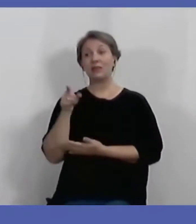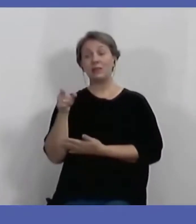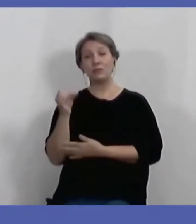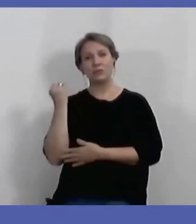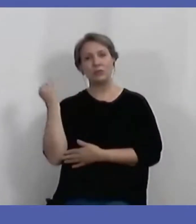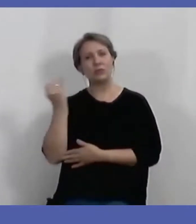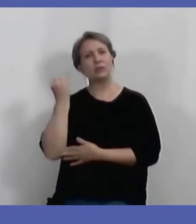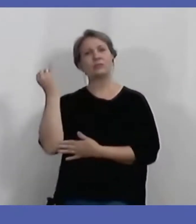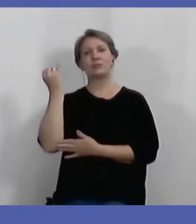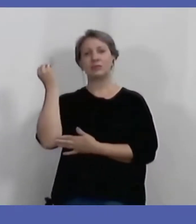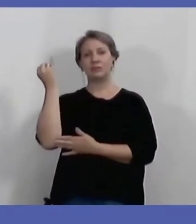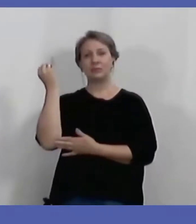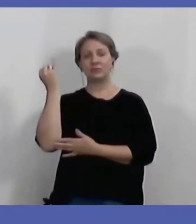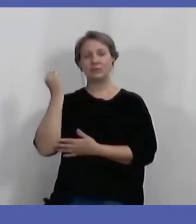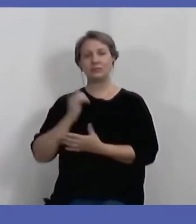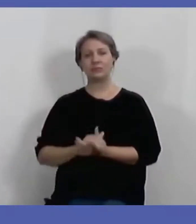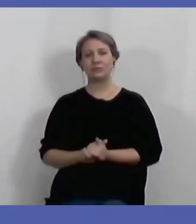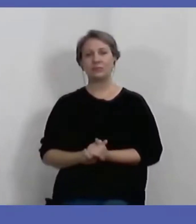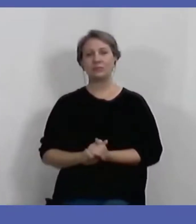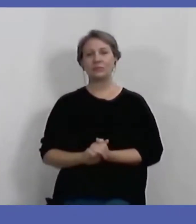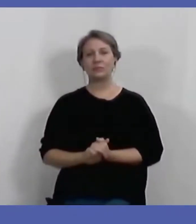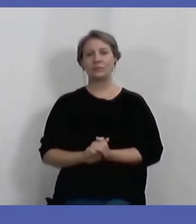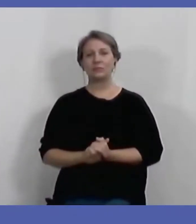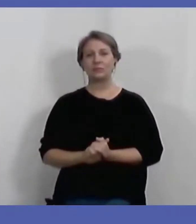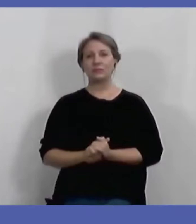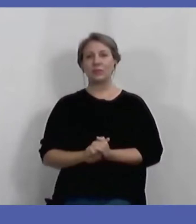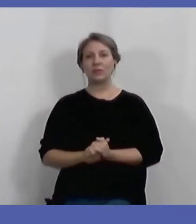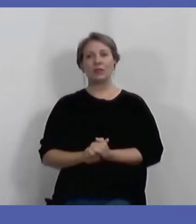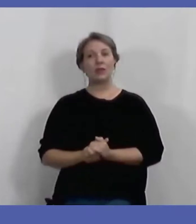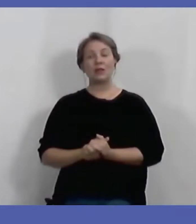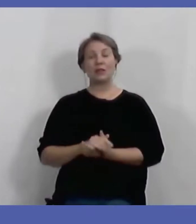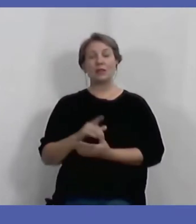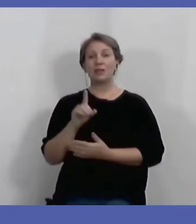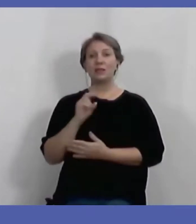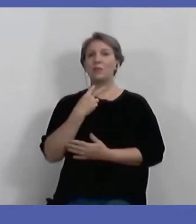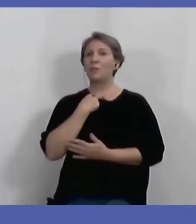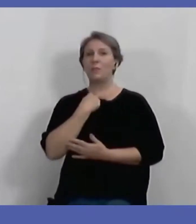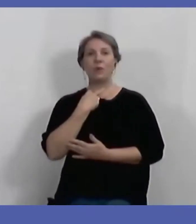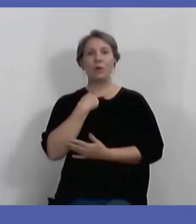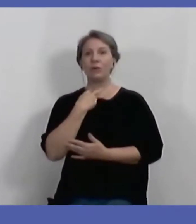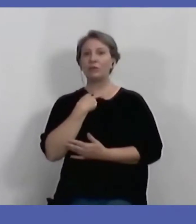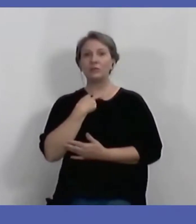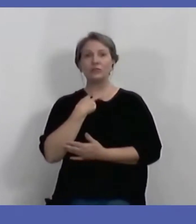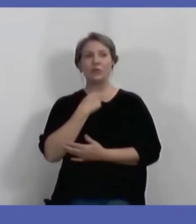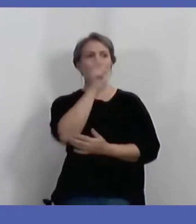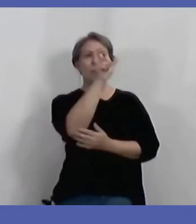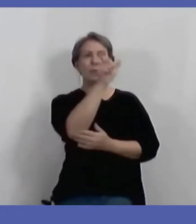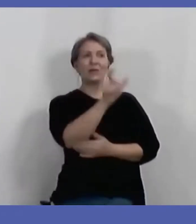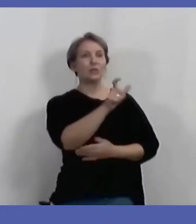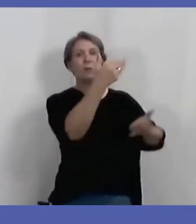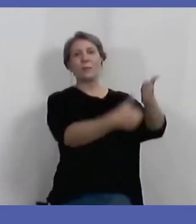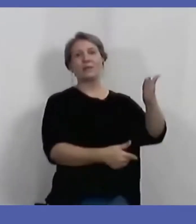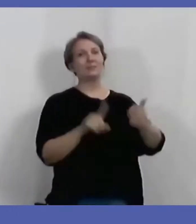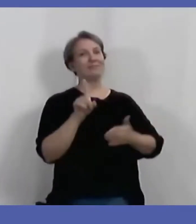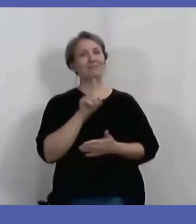das pessoas. Deixa escapar. Posso orar por você?